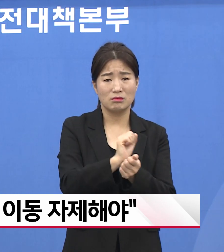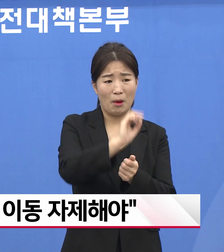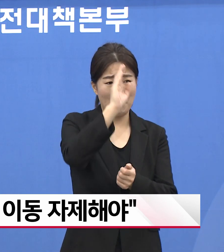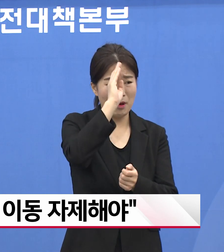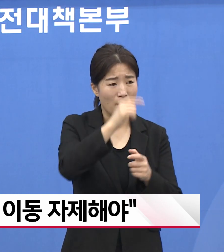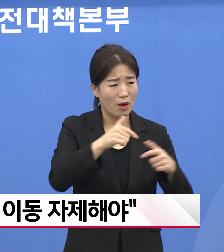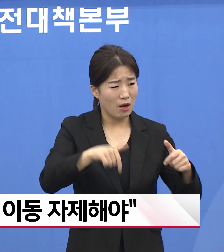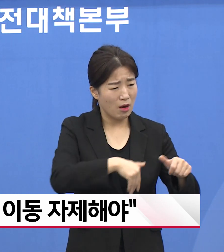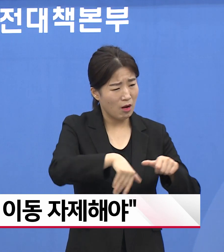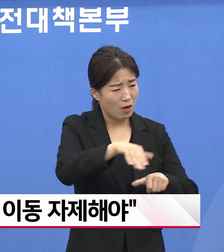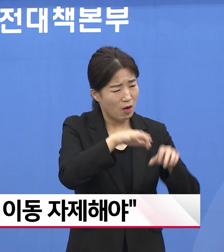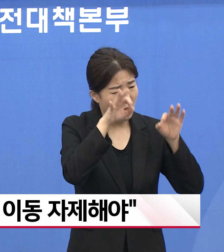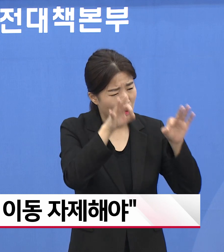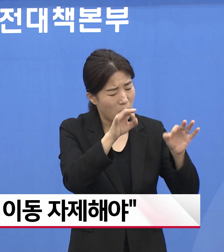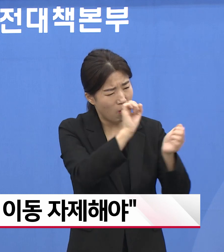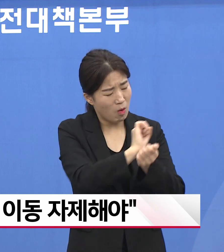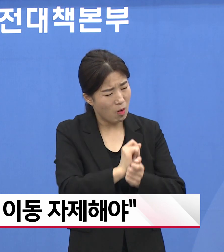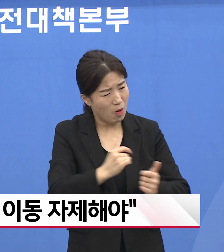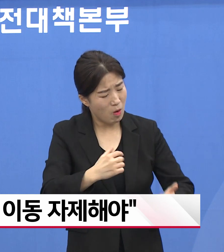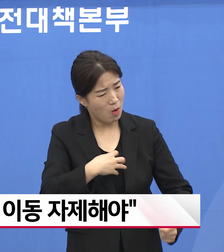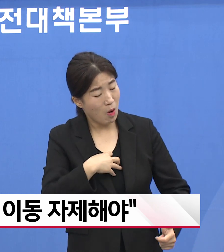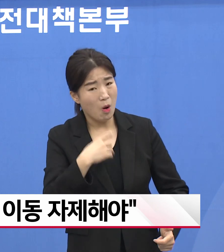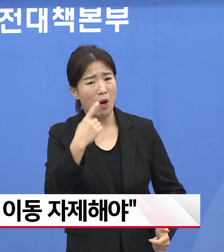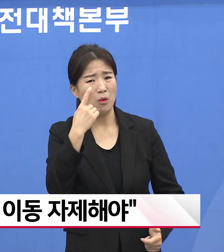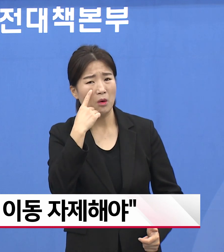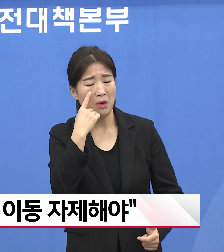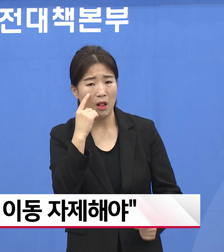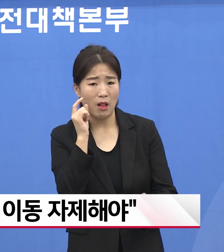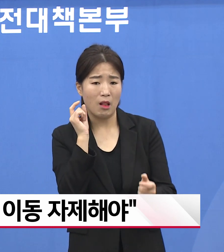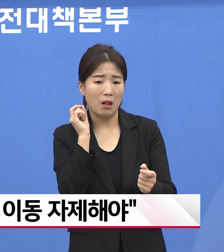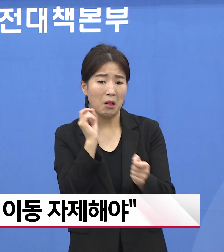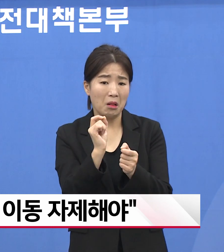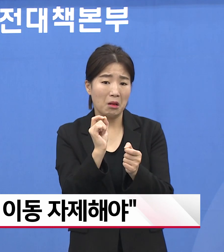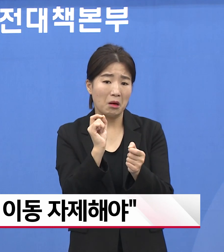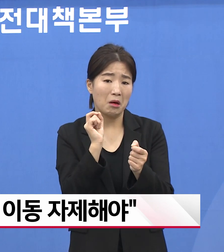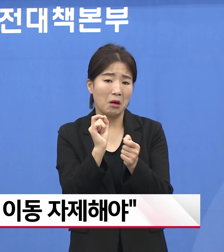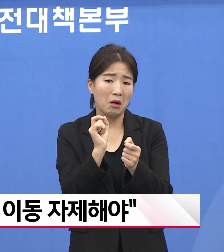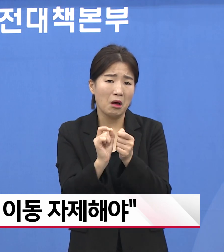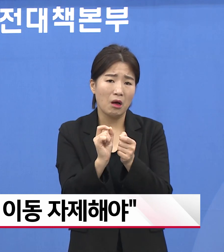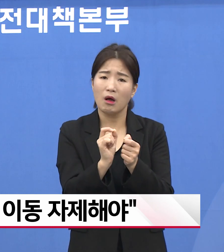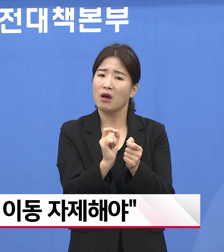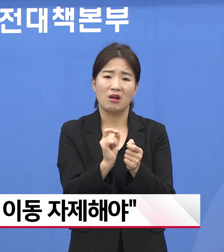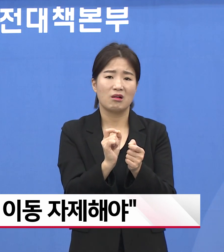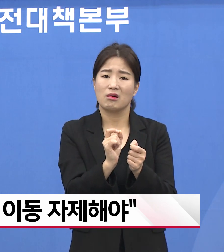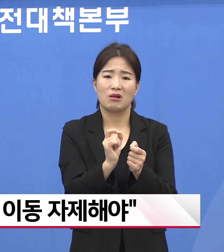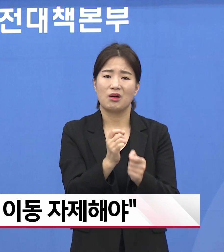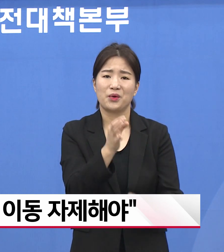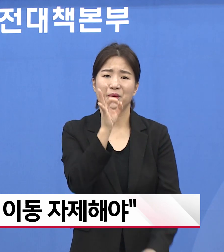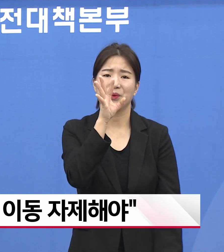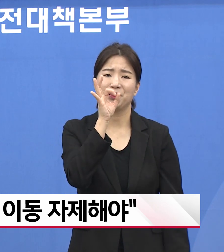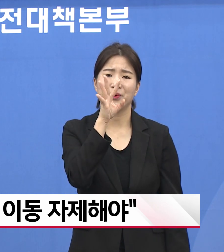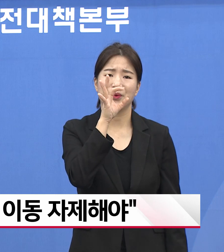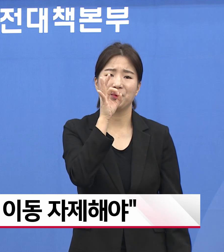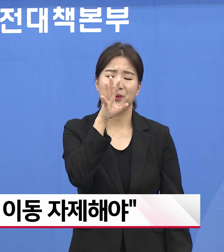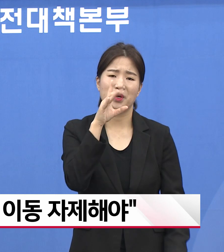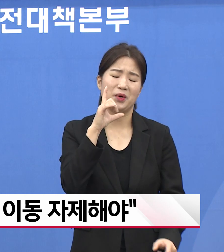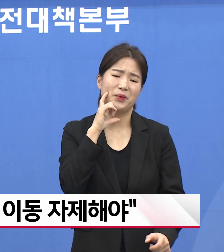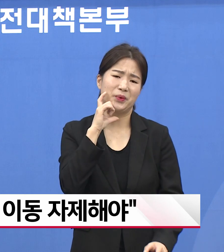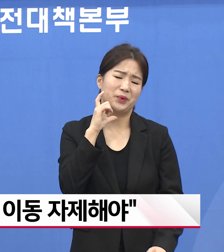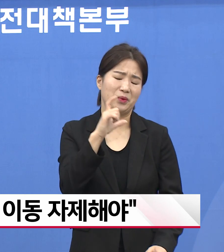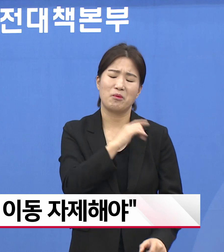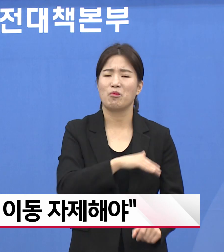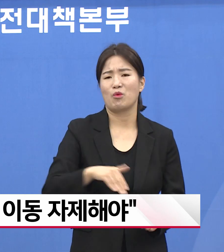규모와 추세 등을 감안할 때 단기간 내에 감소세 전환을 기대하기는 매우 어려운